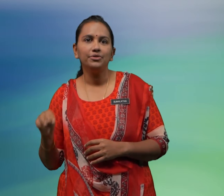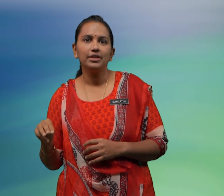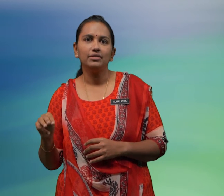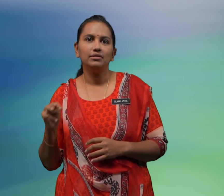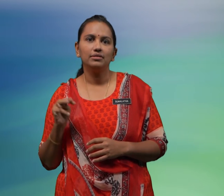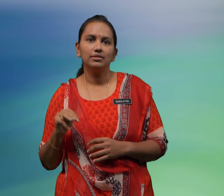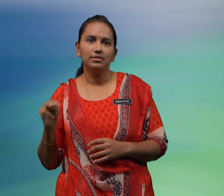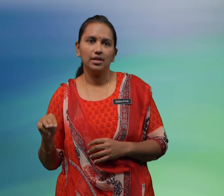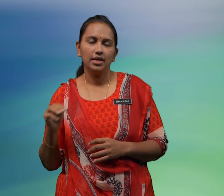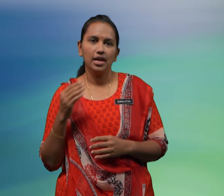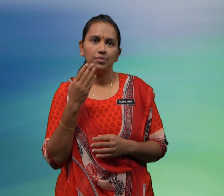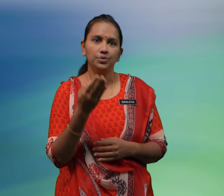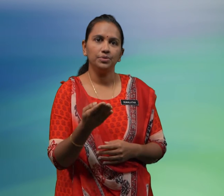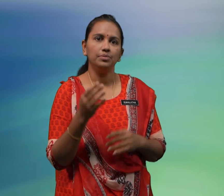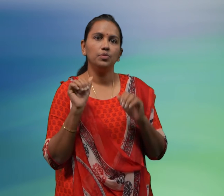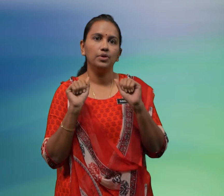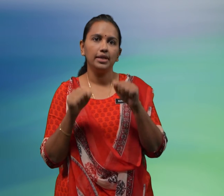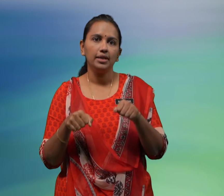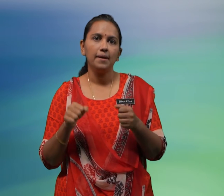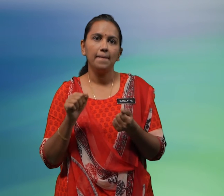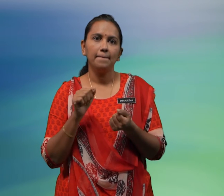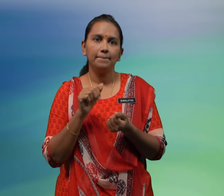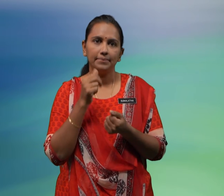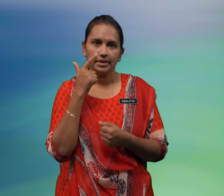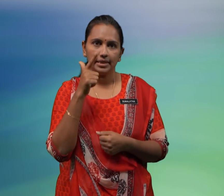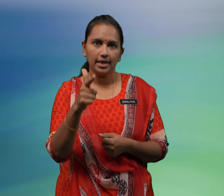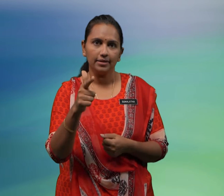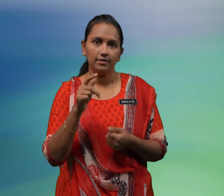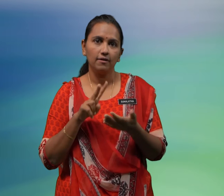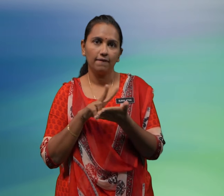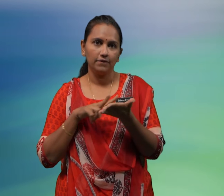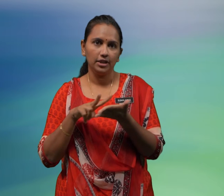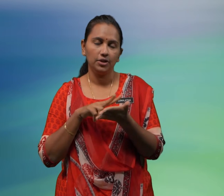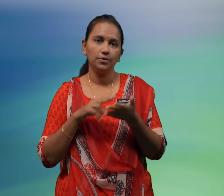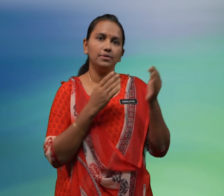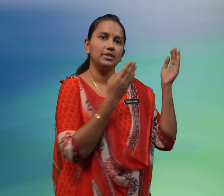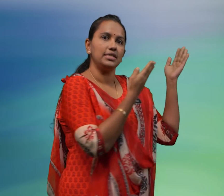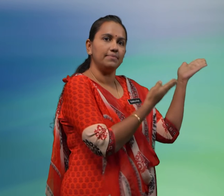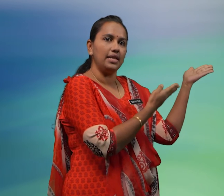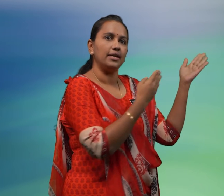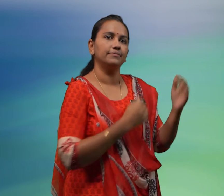Murid-murid, kamu boleh melihat video di sebelah.